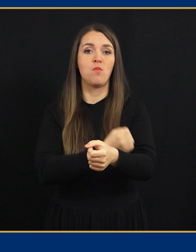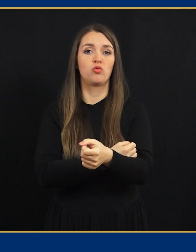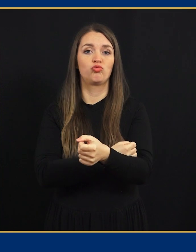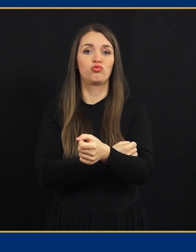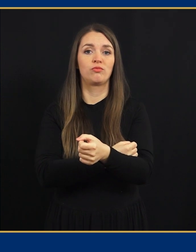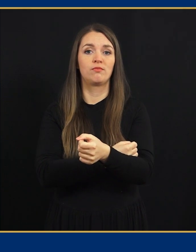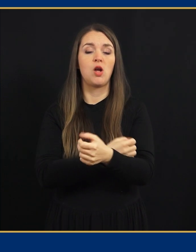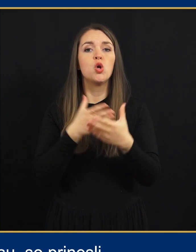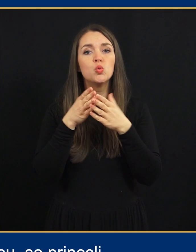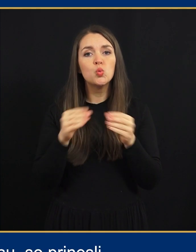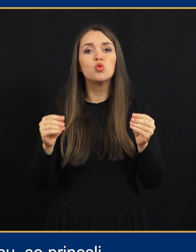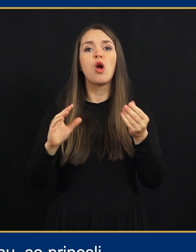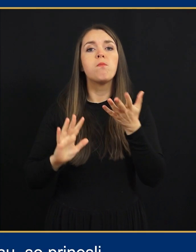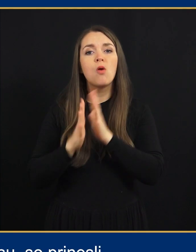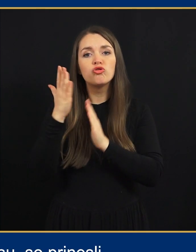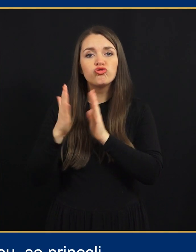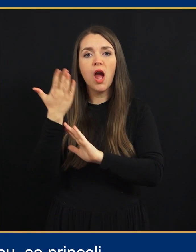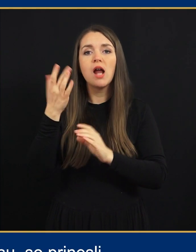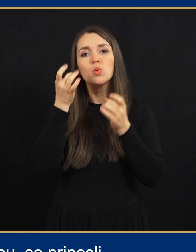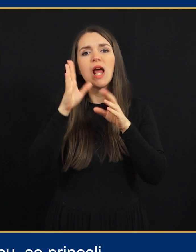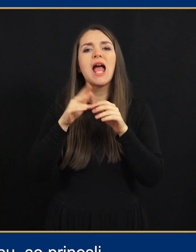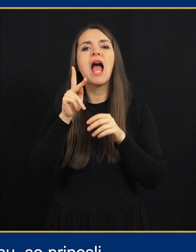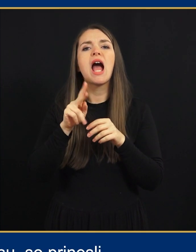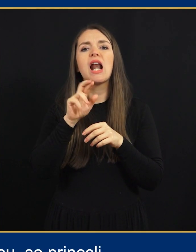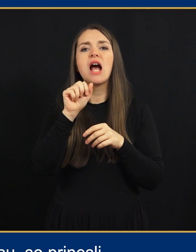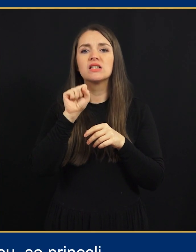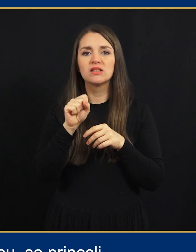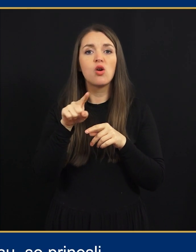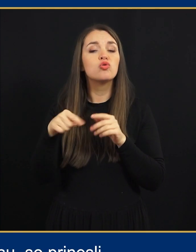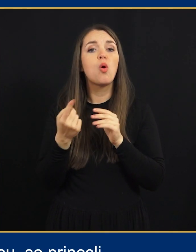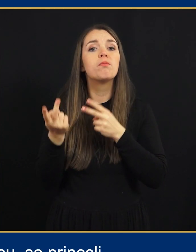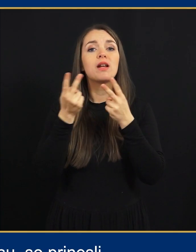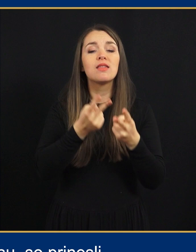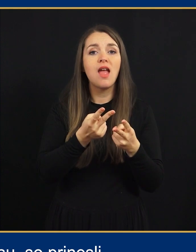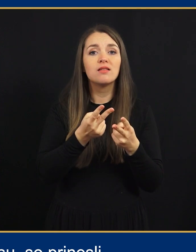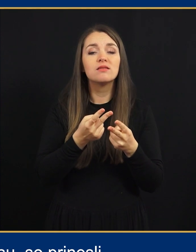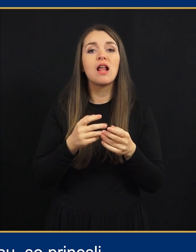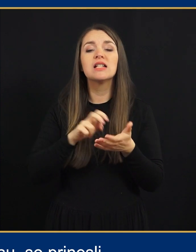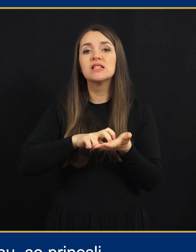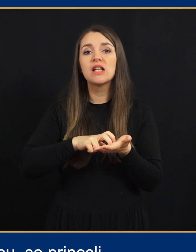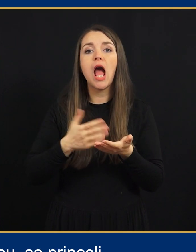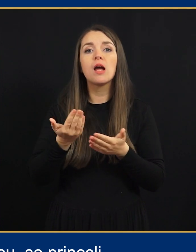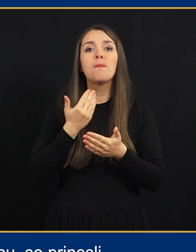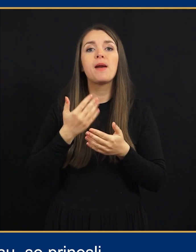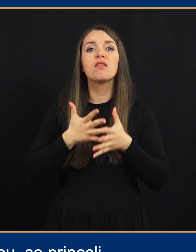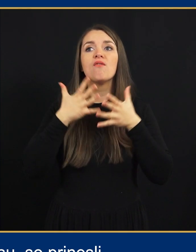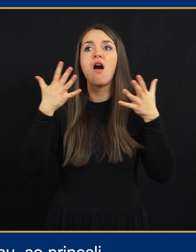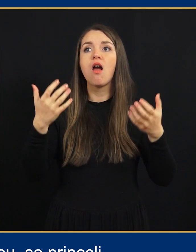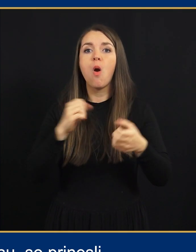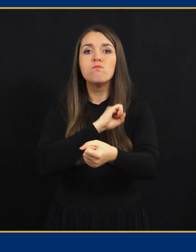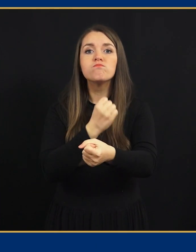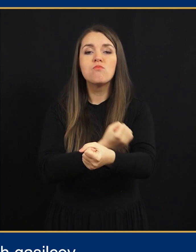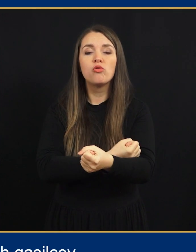moč. Suša in požari, ki so divjali na Krasu, so prinesli strah pred mogočnostjo naravnih